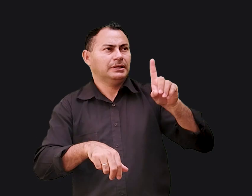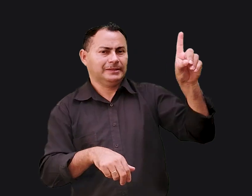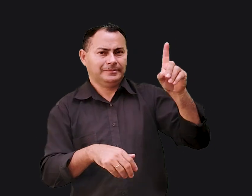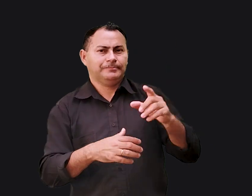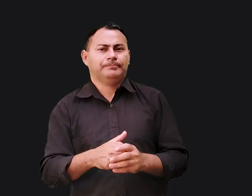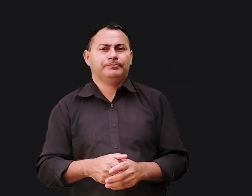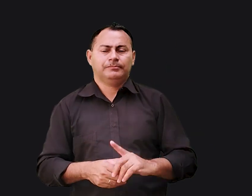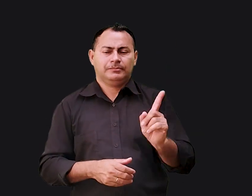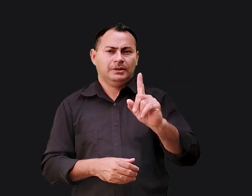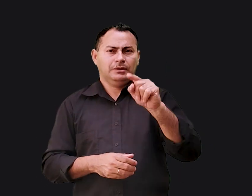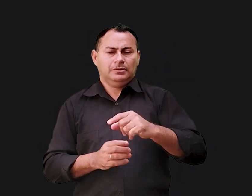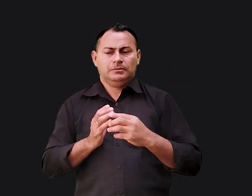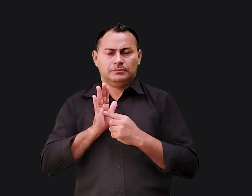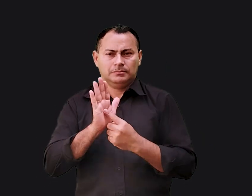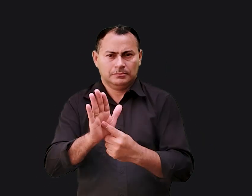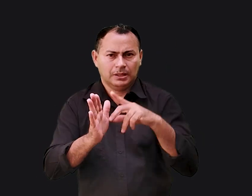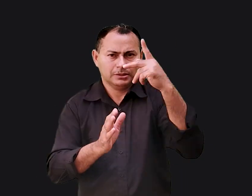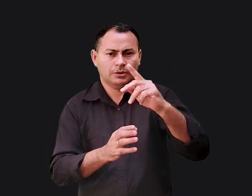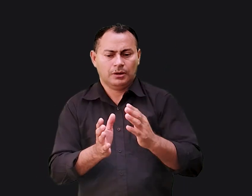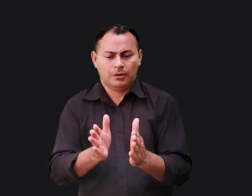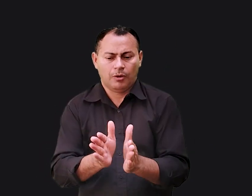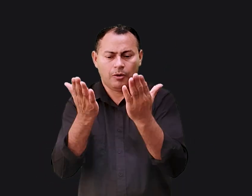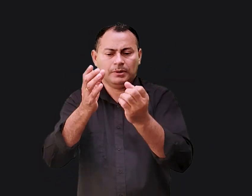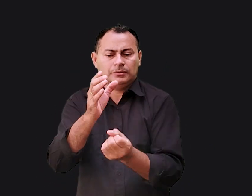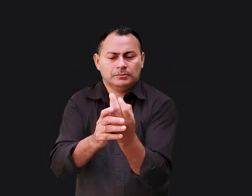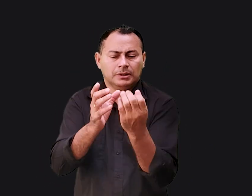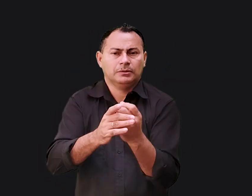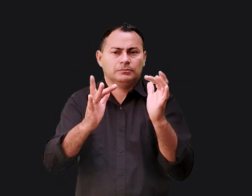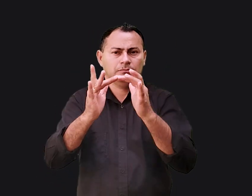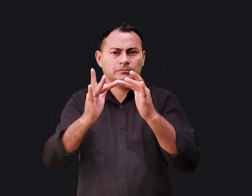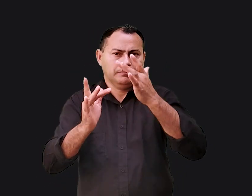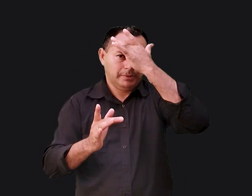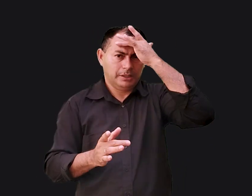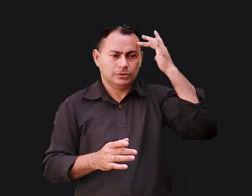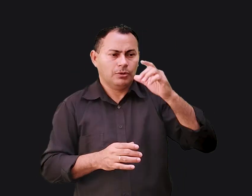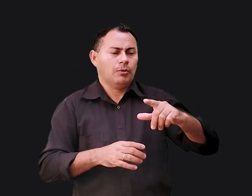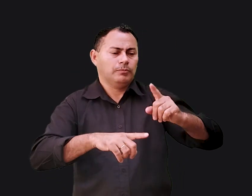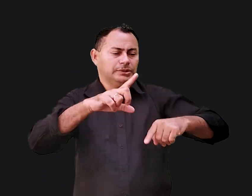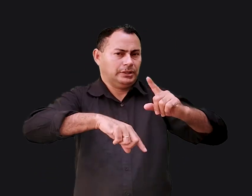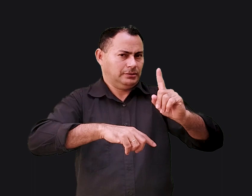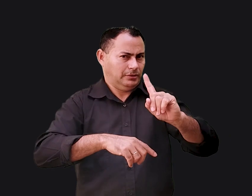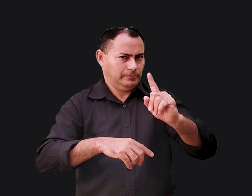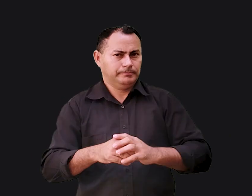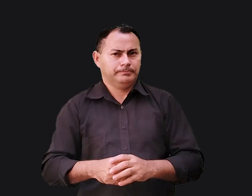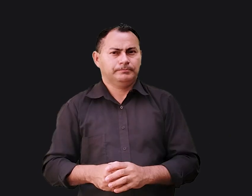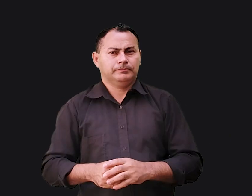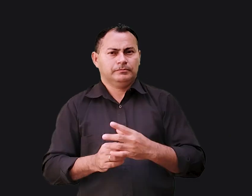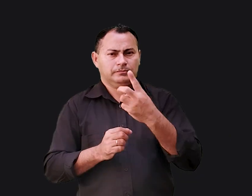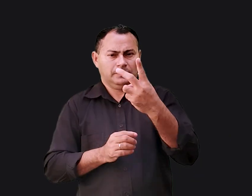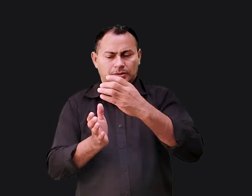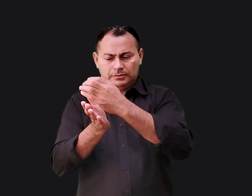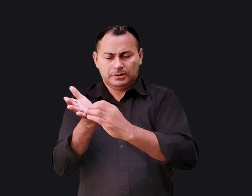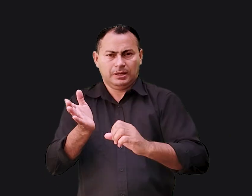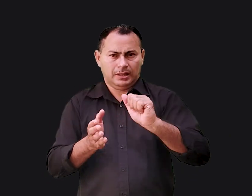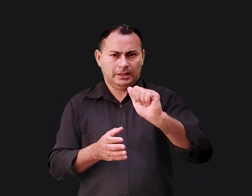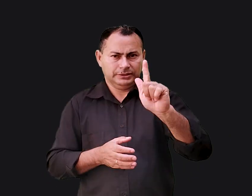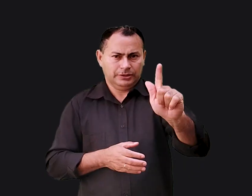dele. Ela não será resultado das suas obras nem do seu contato com pessoas ou objetos. Nesses 2 capítulos de Ageu